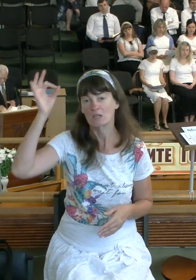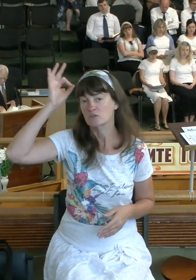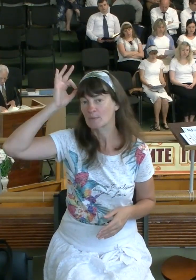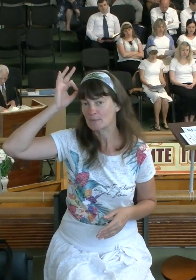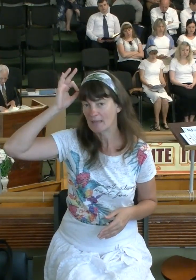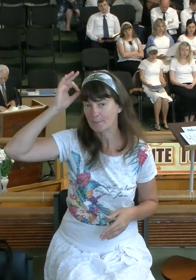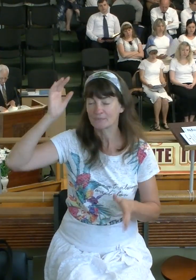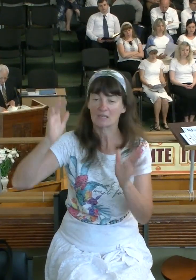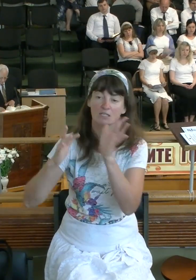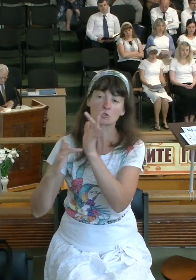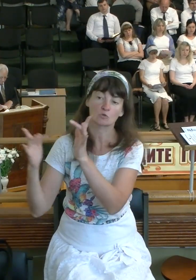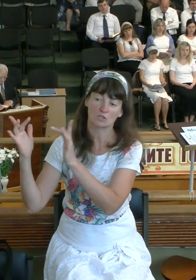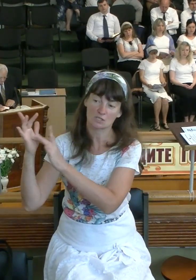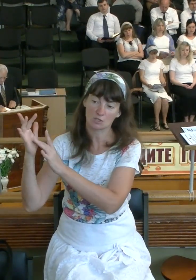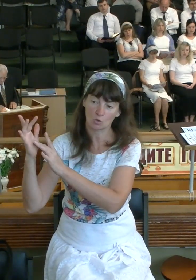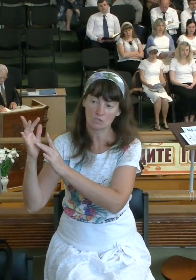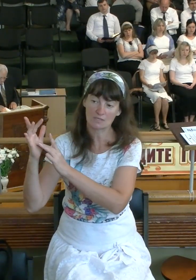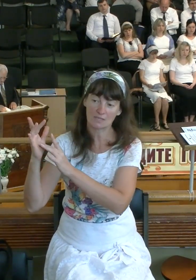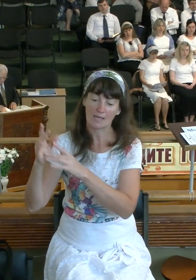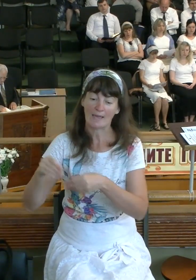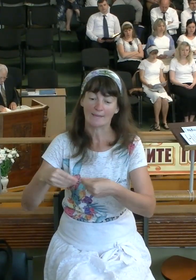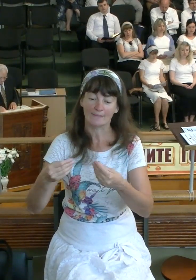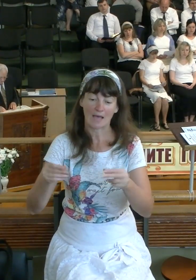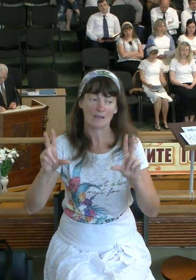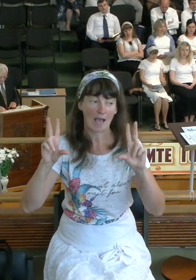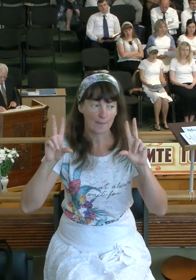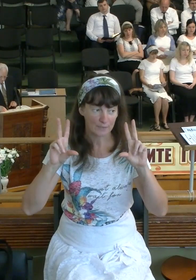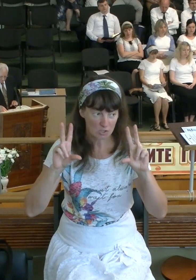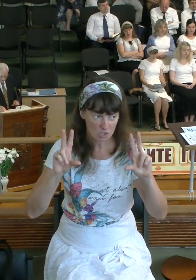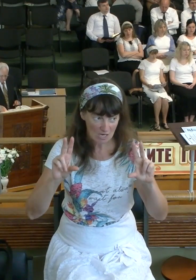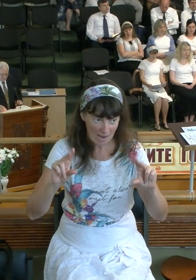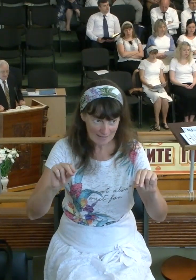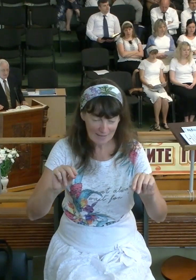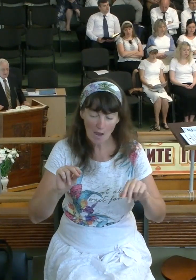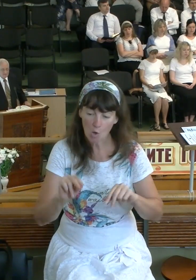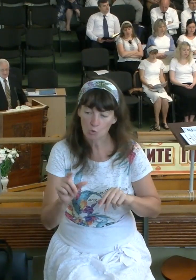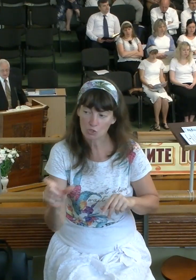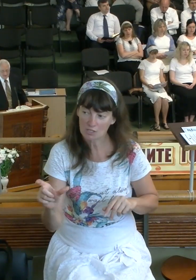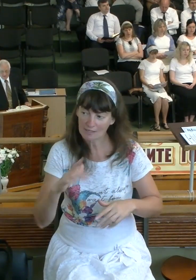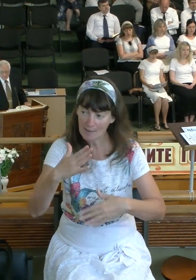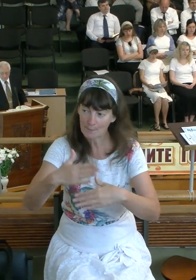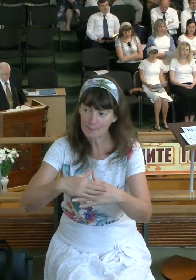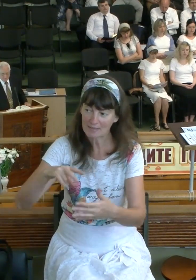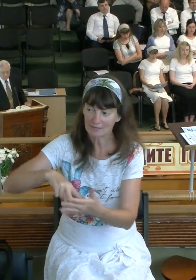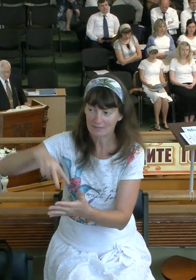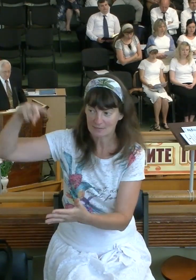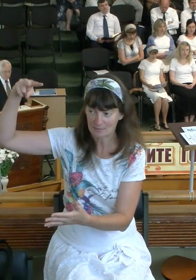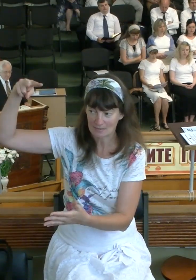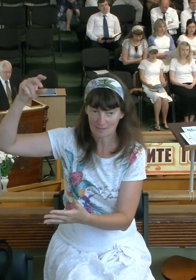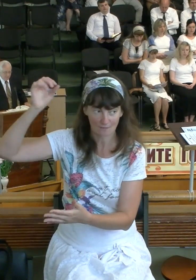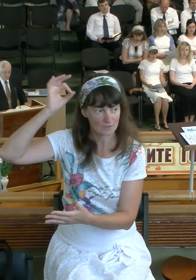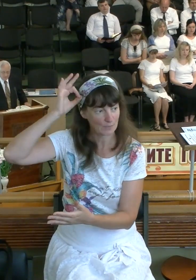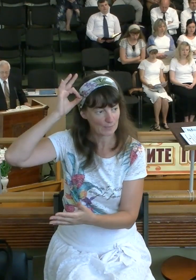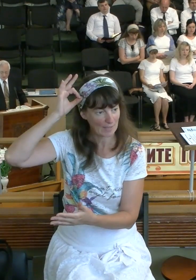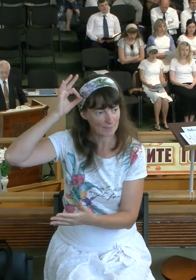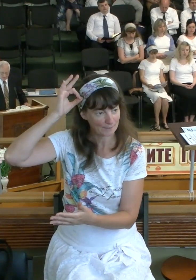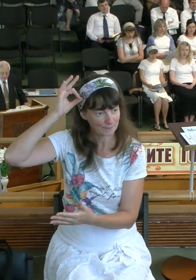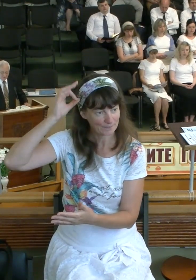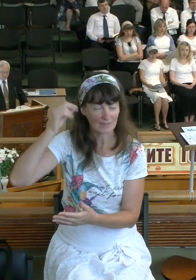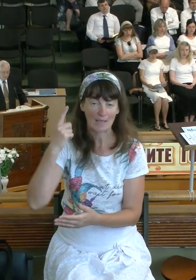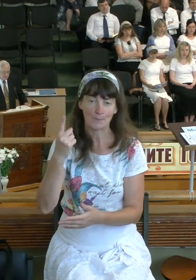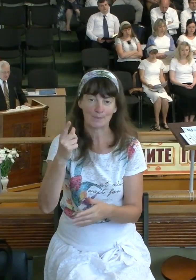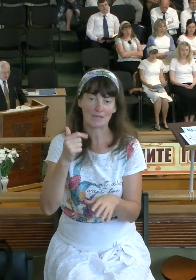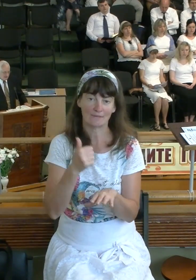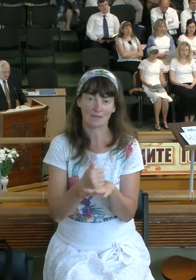Иисус Христос перед Своим Вознесением. Деяния апостолов, 1